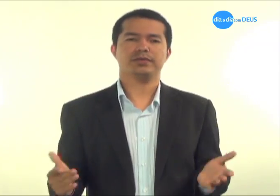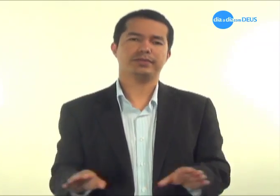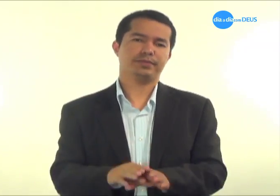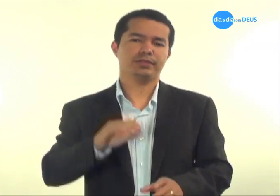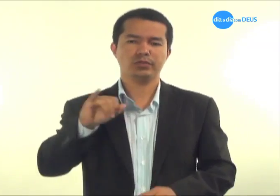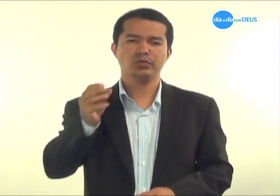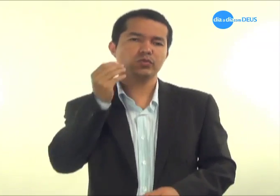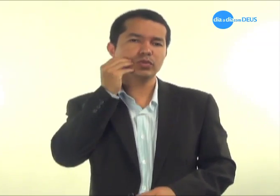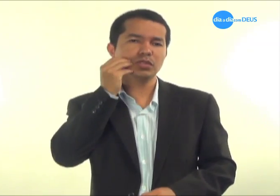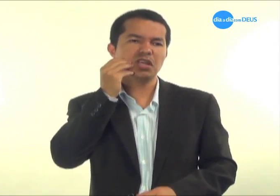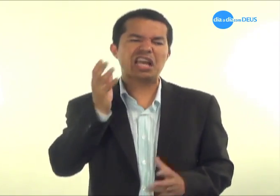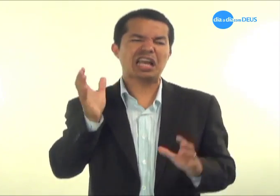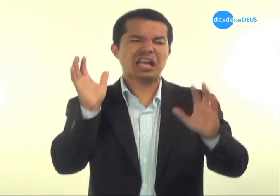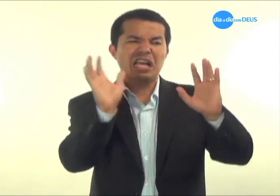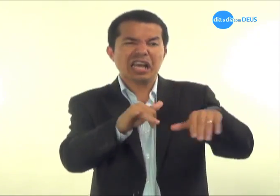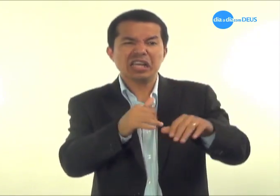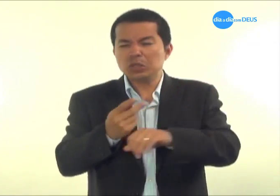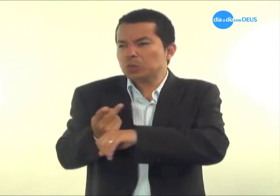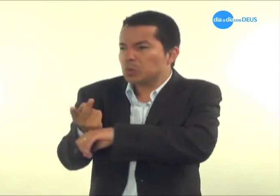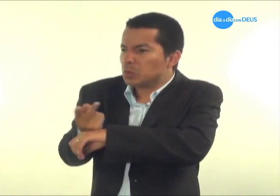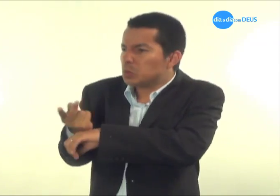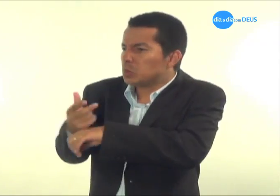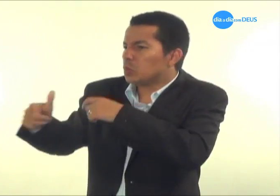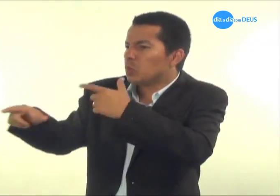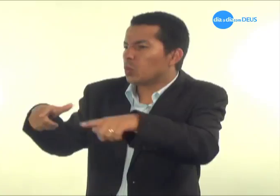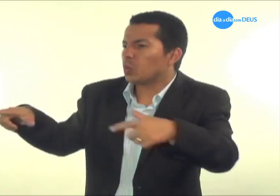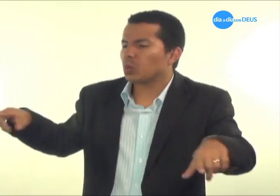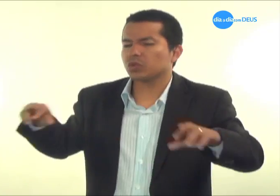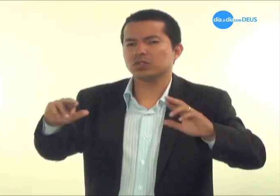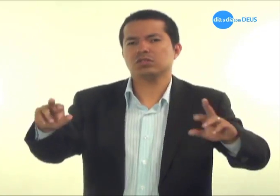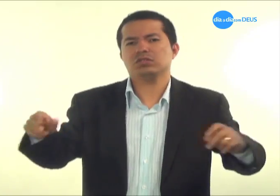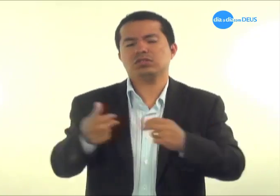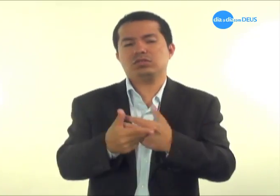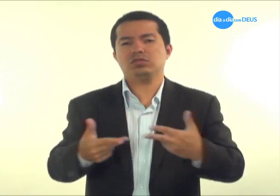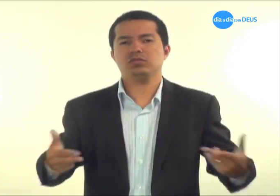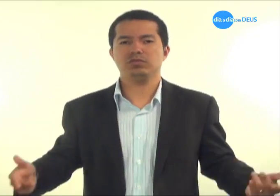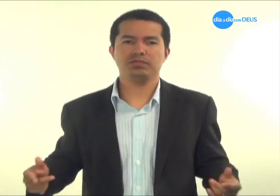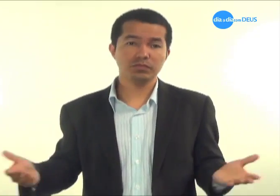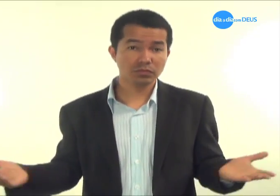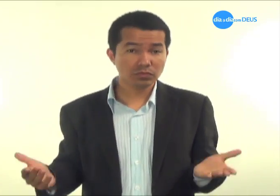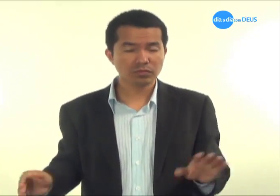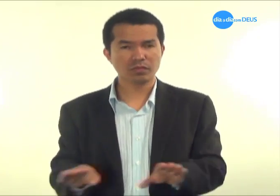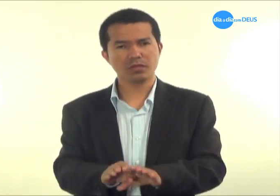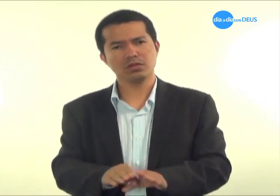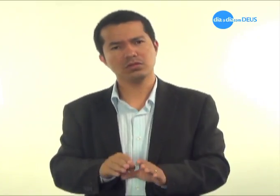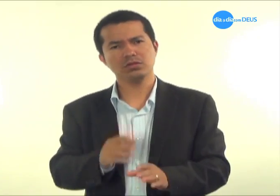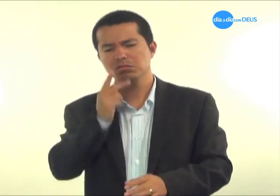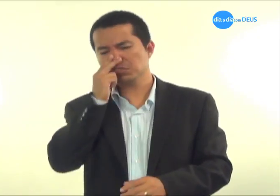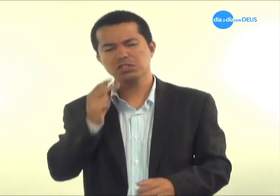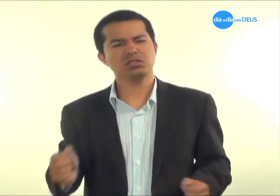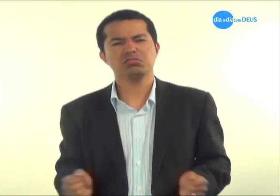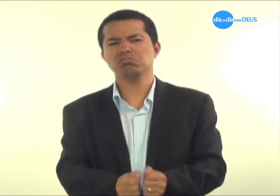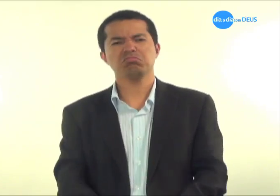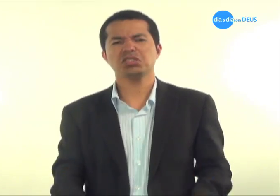estava preocupado com outras coisas, e os seus valores começaram a ser trocados. Parecia que os